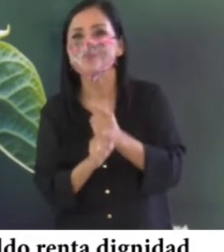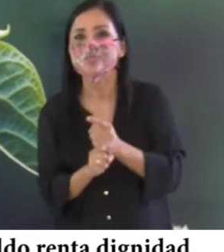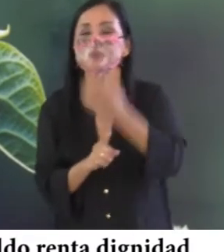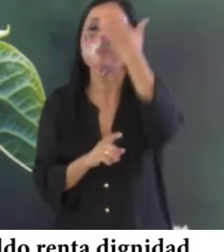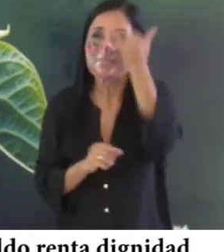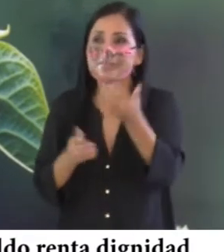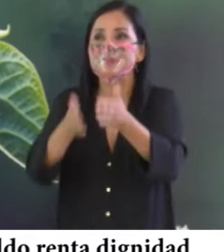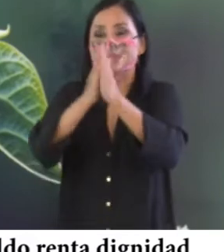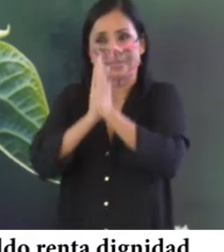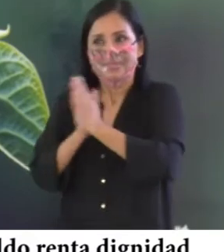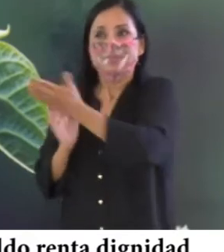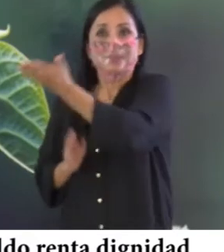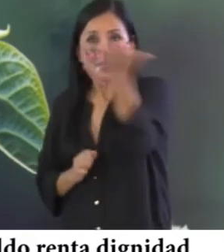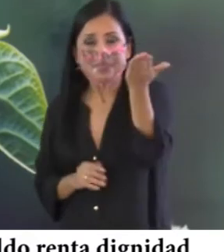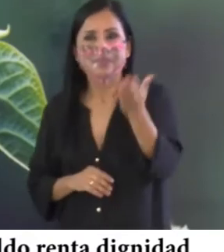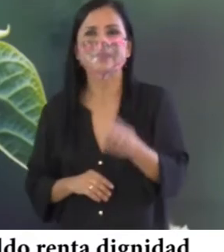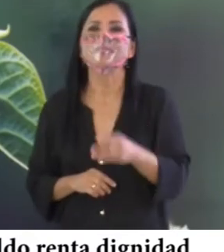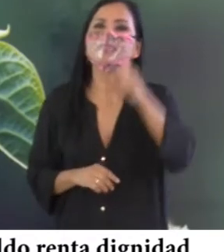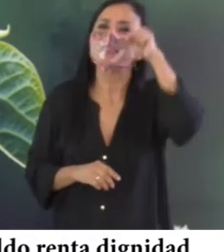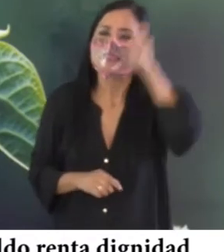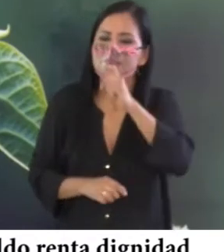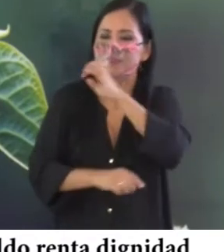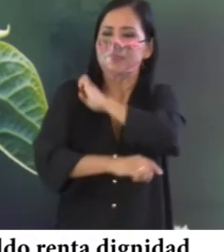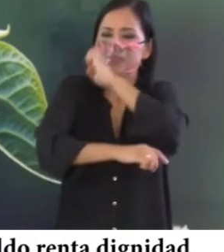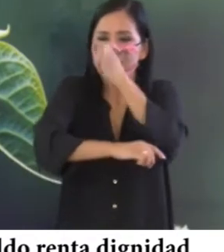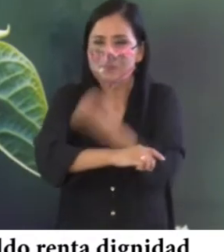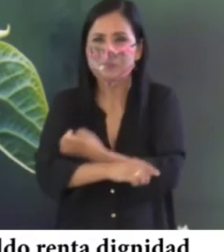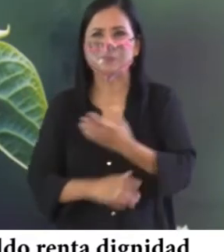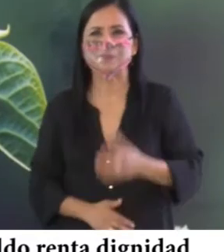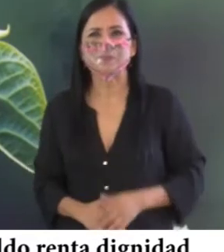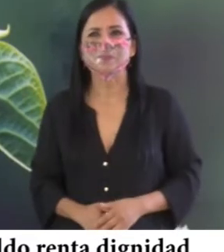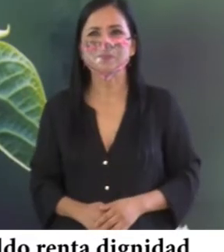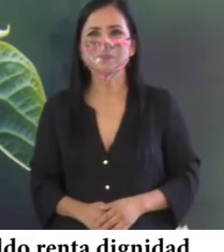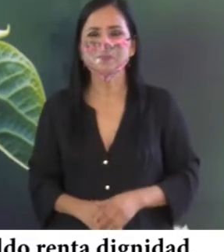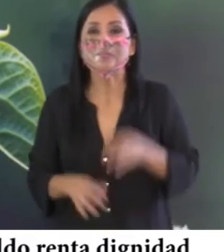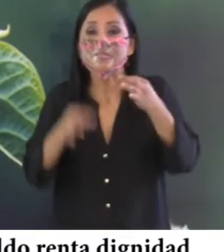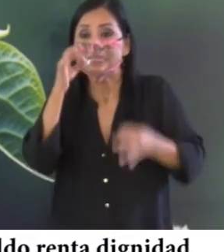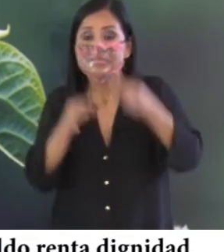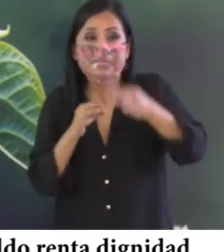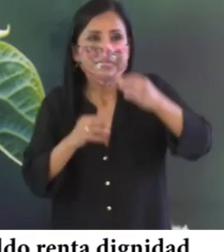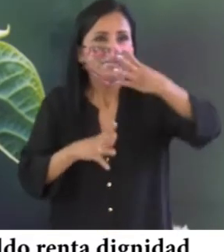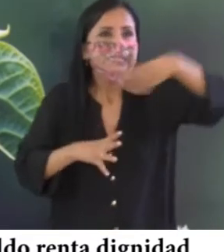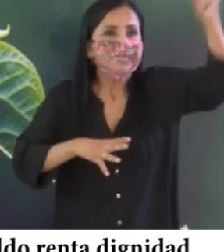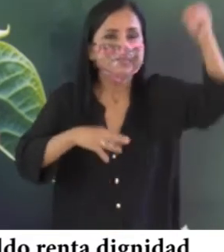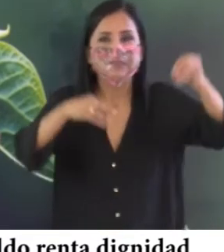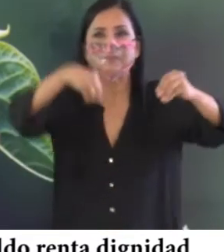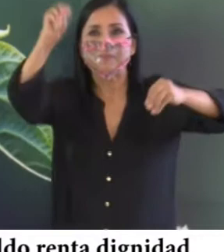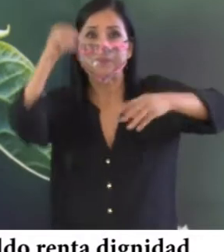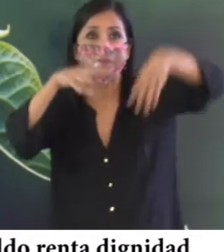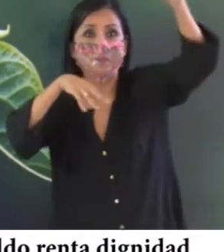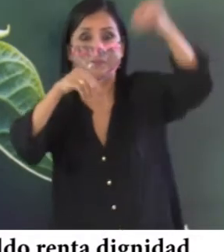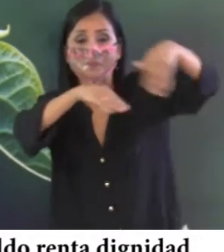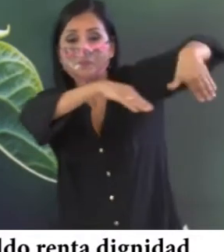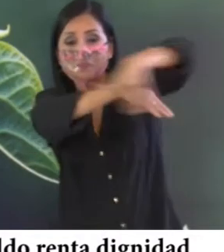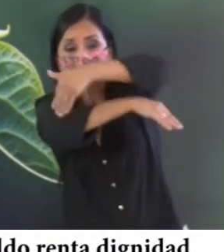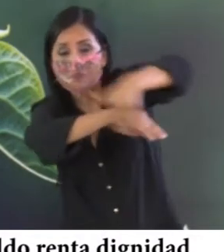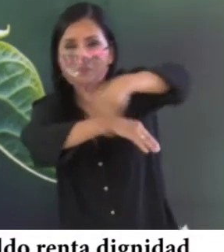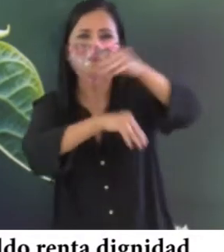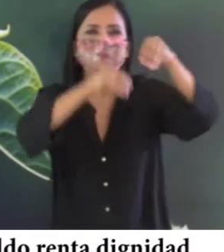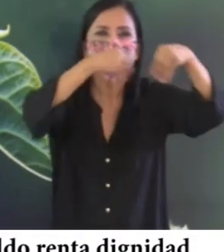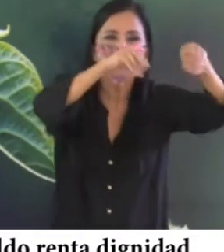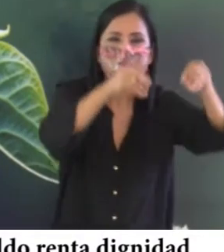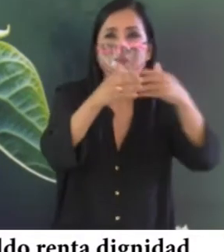que le pedimos a todos que se haga el esfuerzo necesario para que si van a salir a la calle, para que si van a salir a